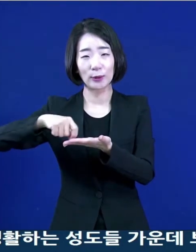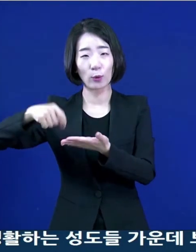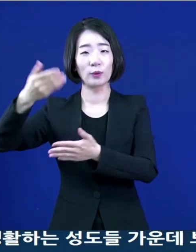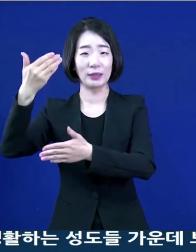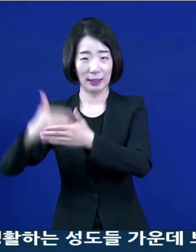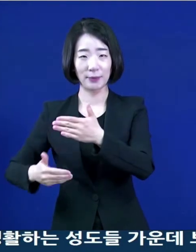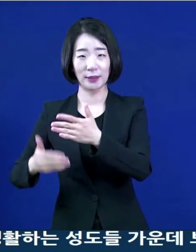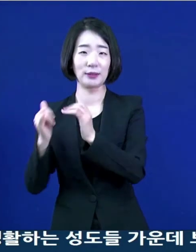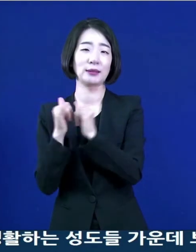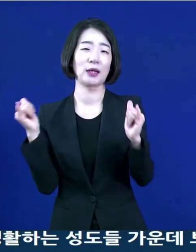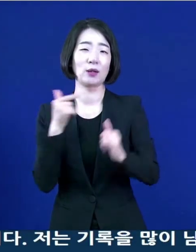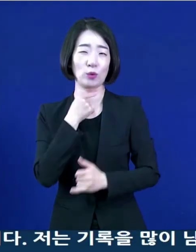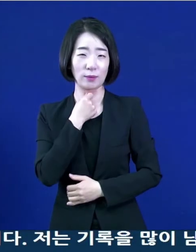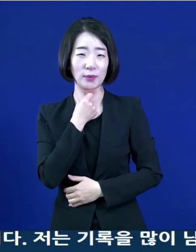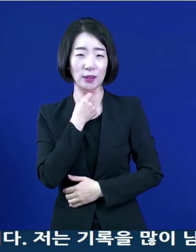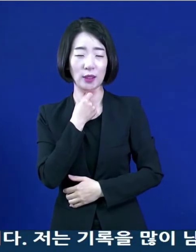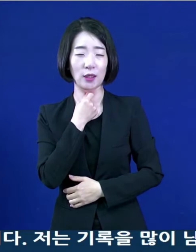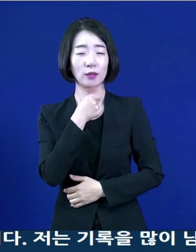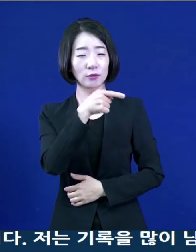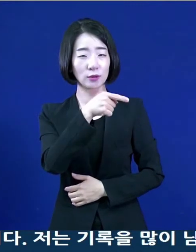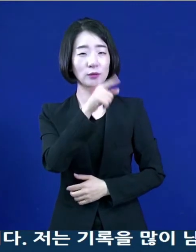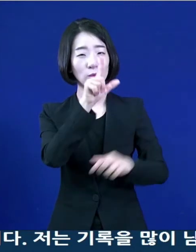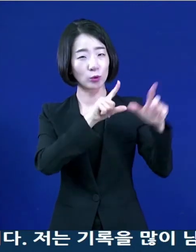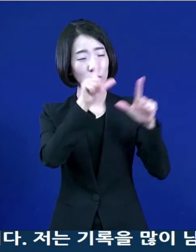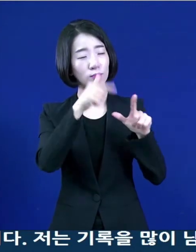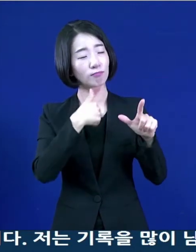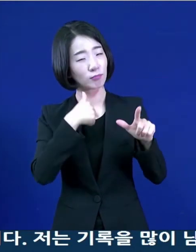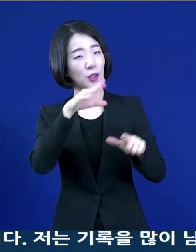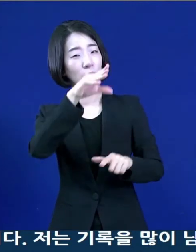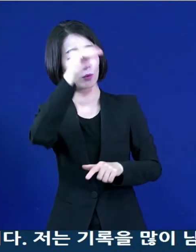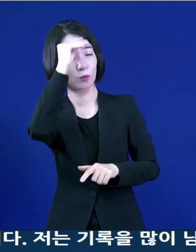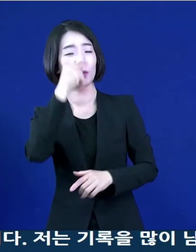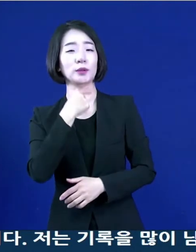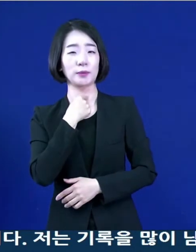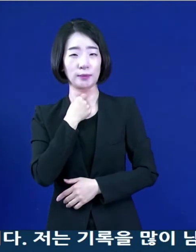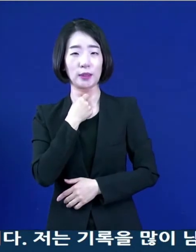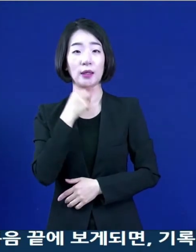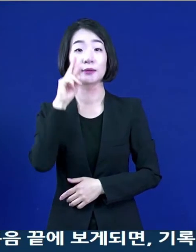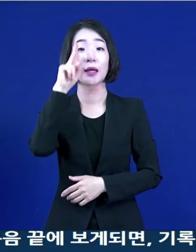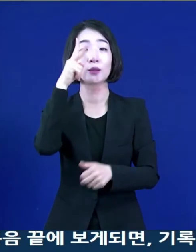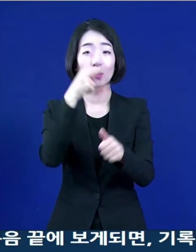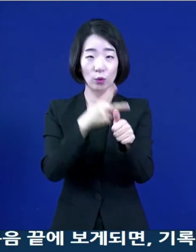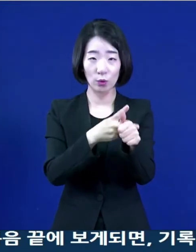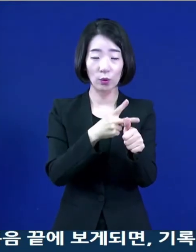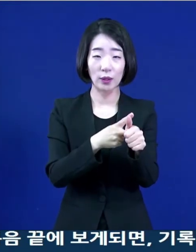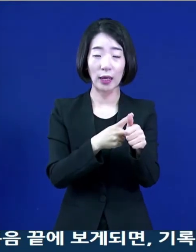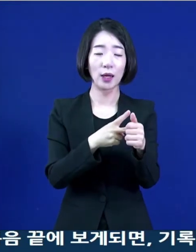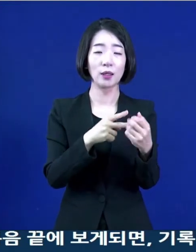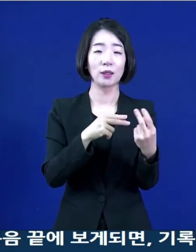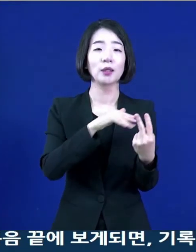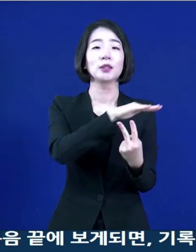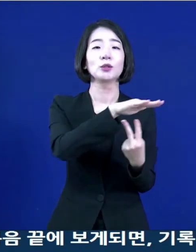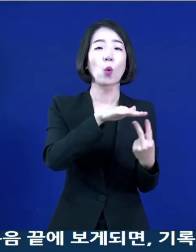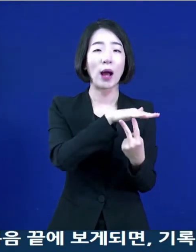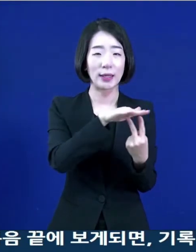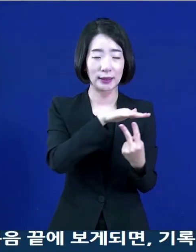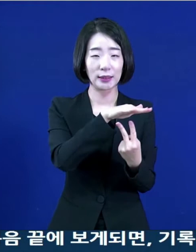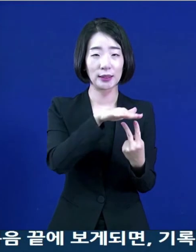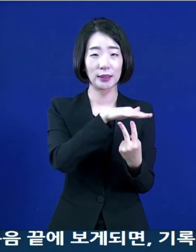소망이면서 또 롤 모델이 되어주시는 거죠. 사도 요한이 좋은